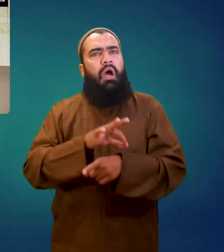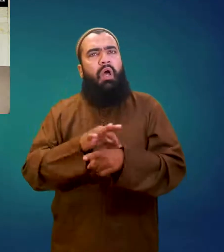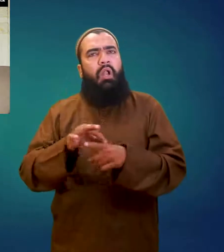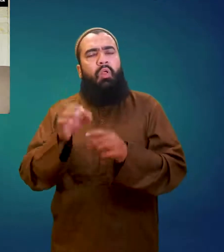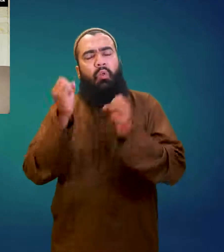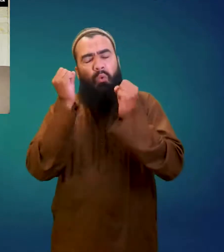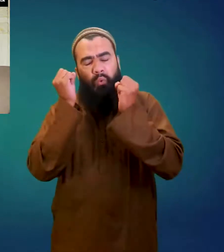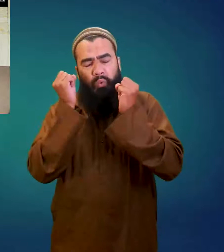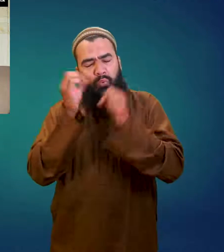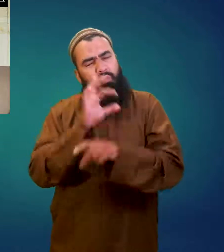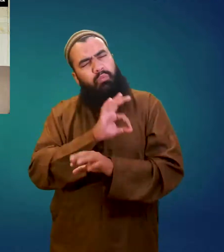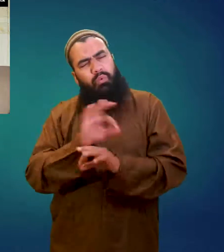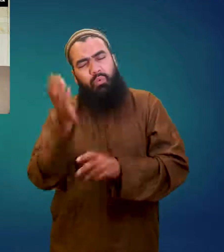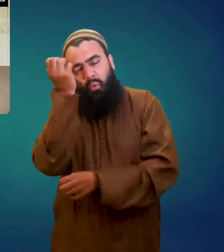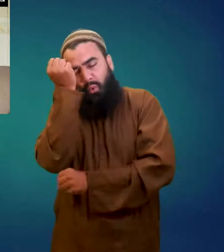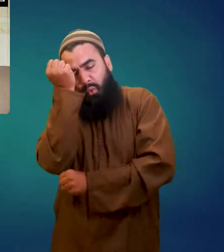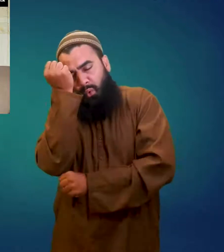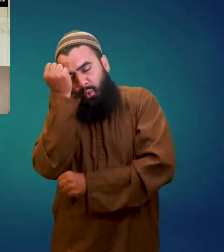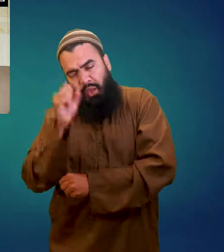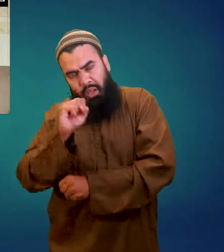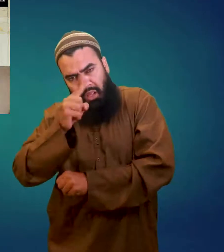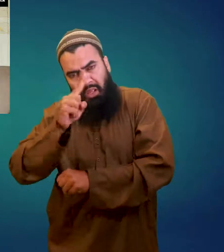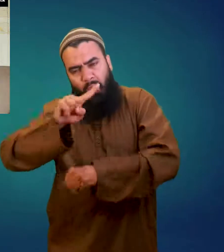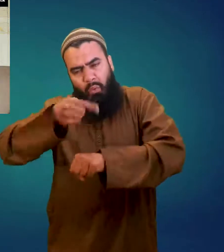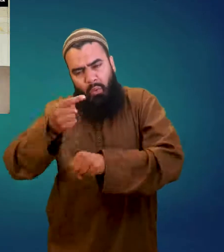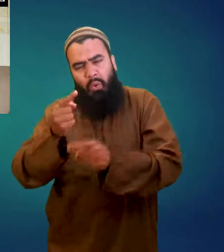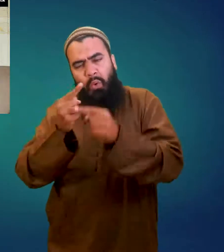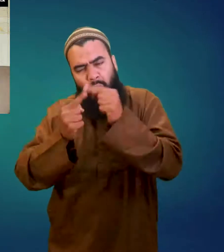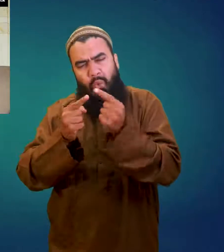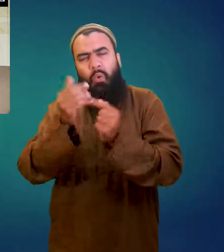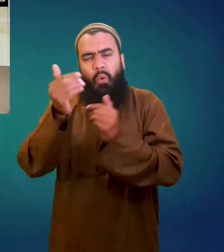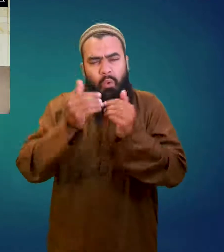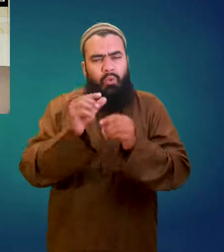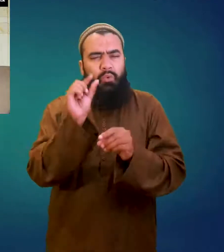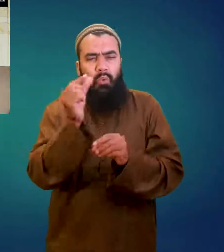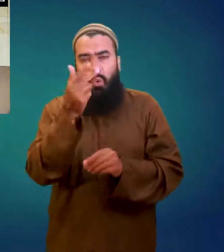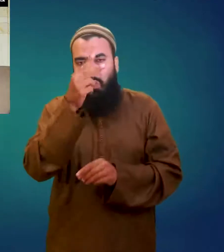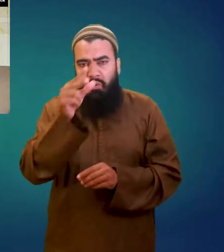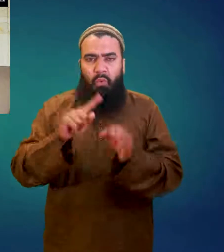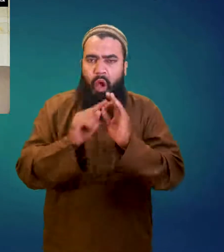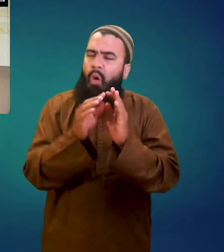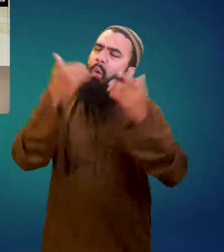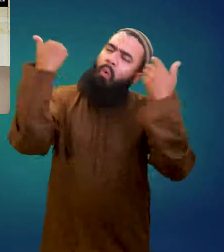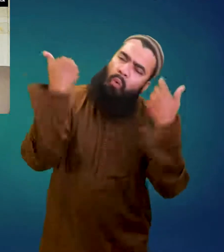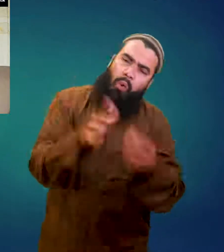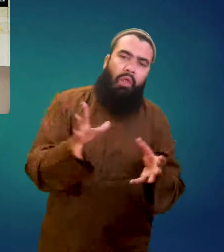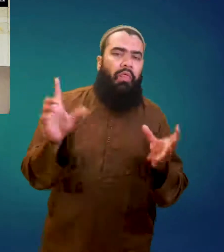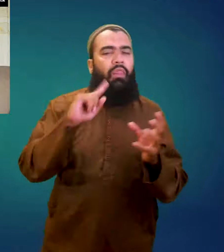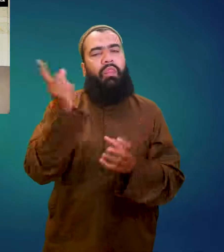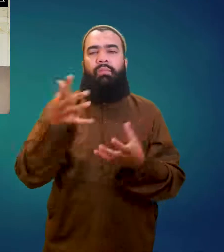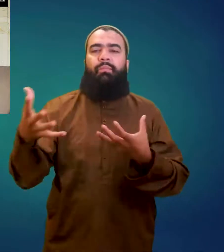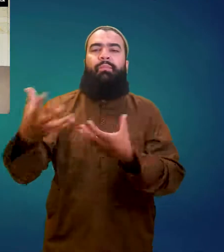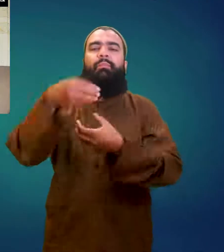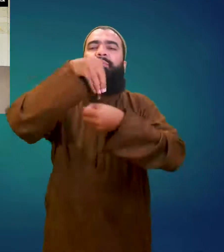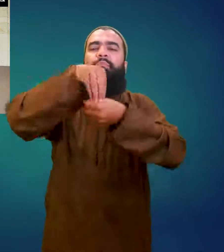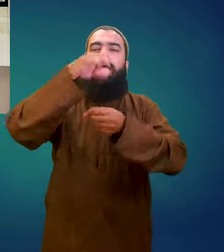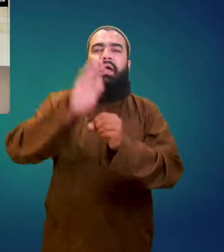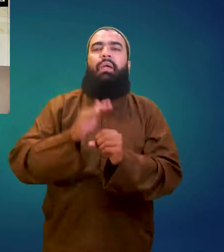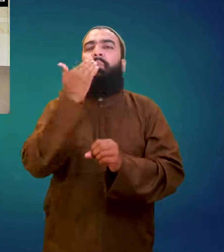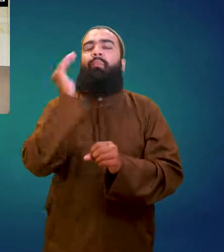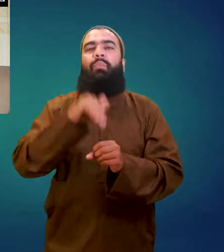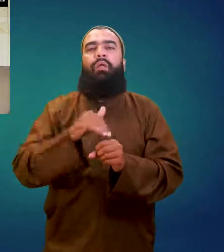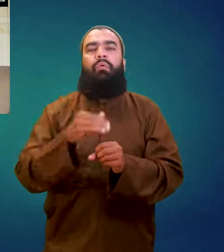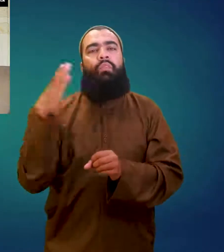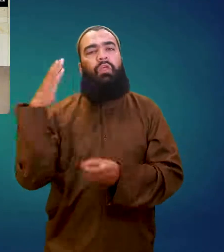کر لیتے ہیں، تھوڑی یا زیادہ، اور رات کے ابتدائی حصے میں یا رات کے درمیانی یا آخری حصے میں، تو